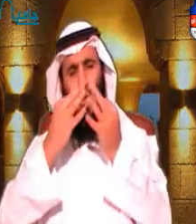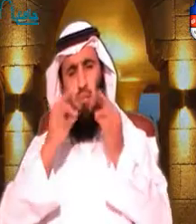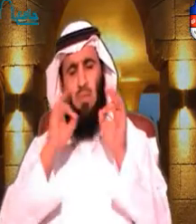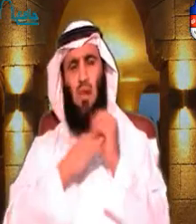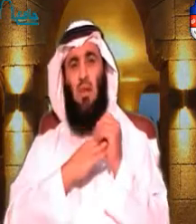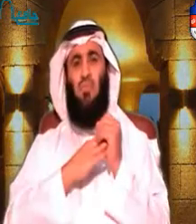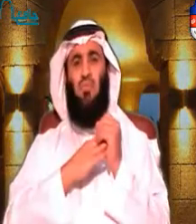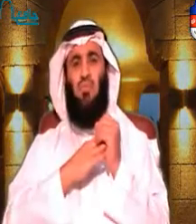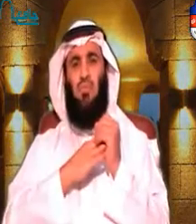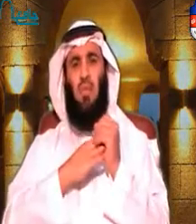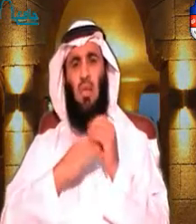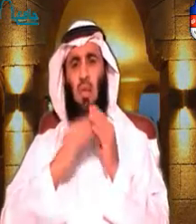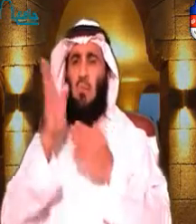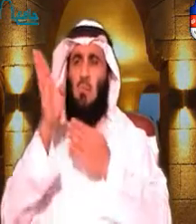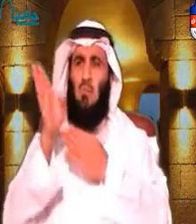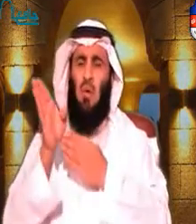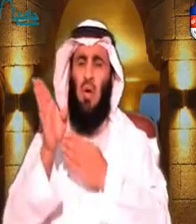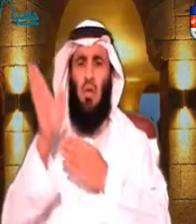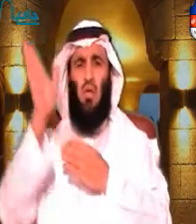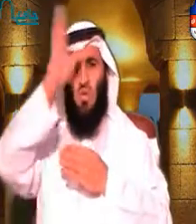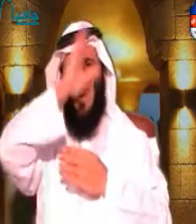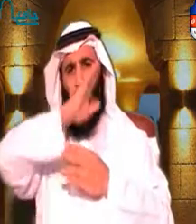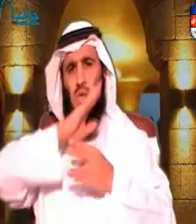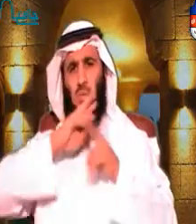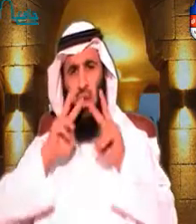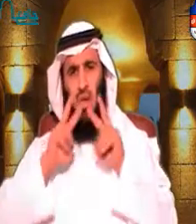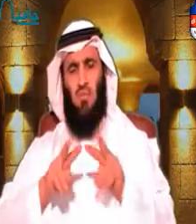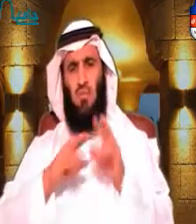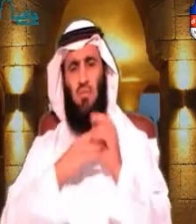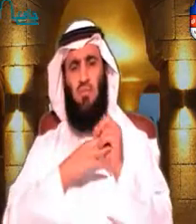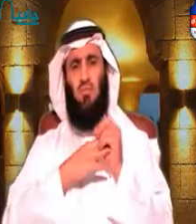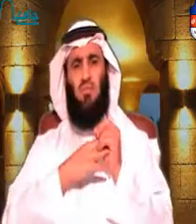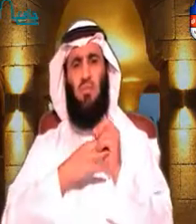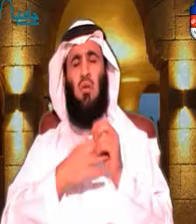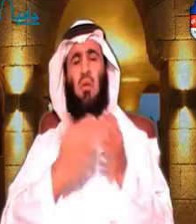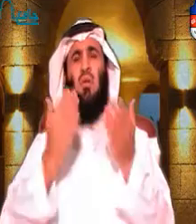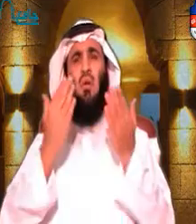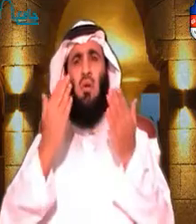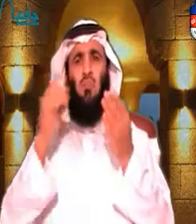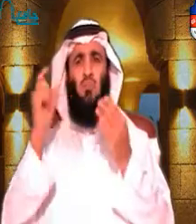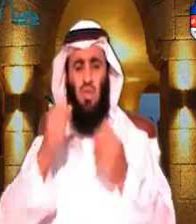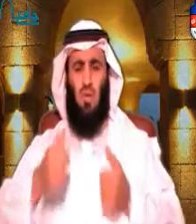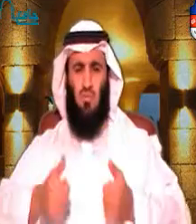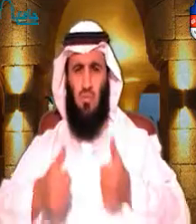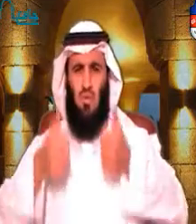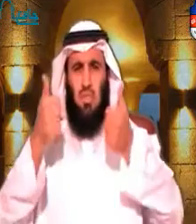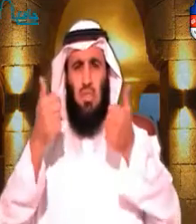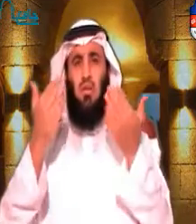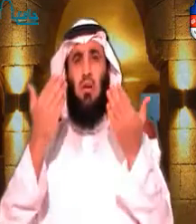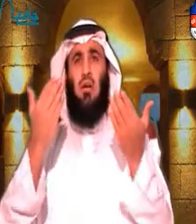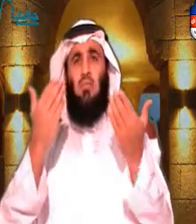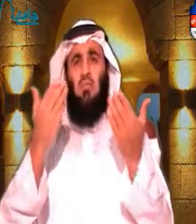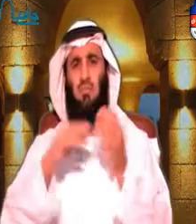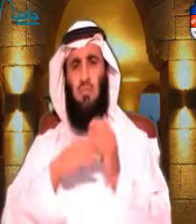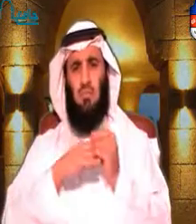أجمعين، والتابعين لهم بإحسان إلى يوم الدين. اللهم أعز الإسلام وانصر المسلمين، وأذل